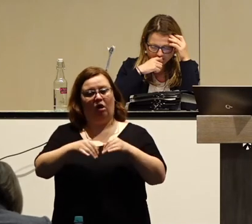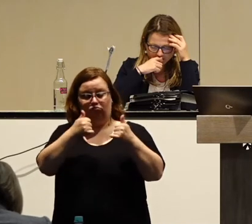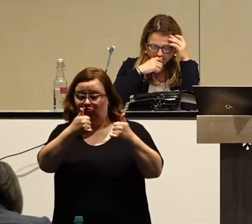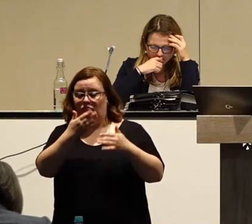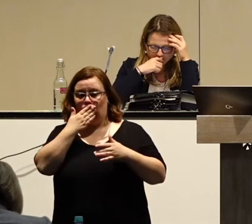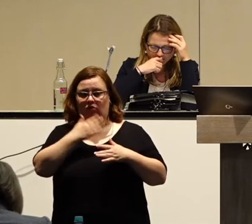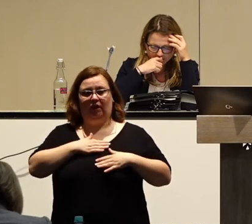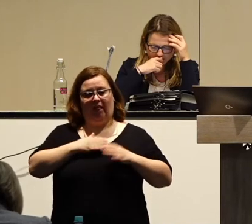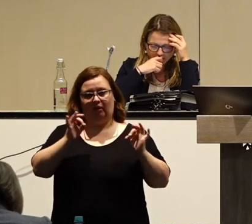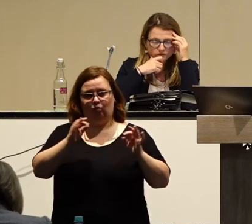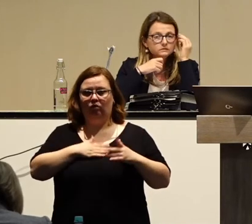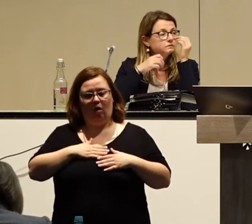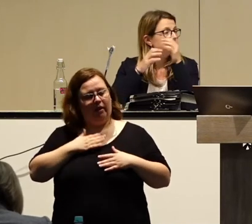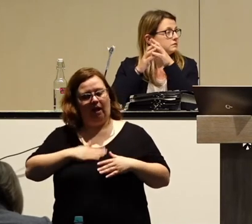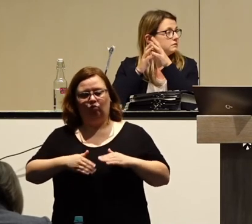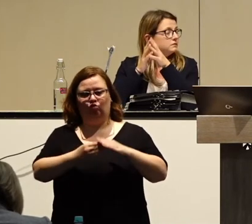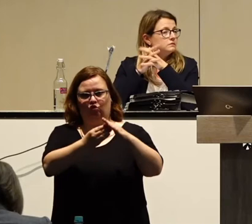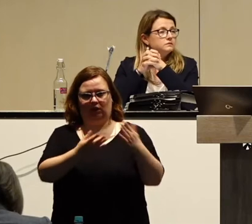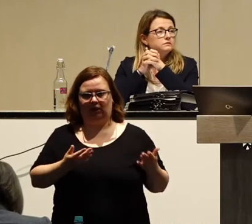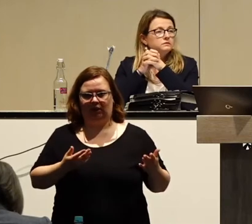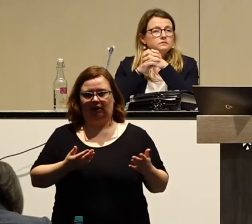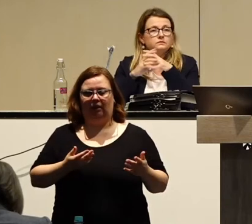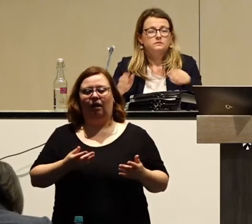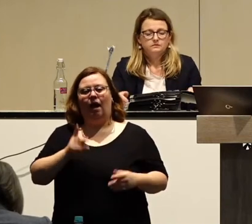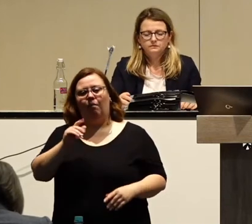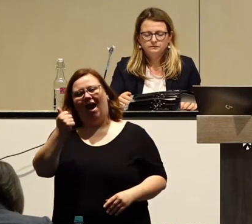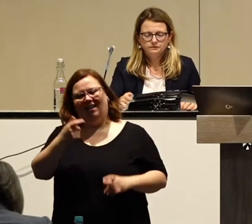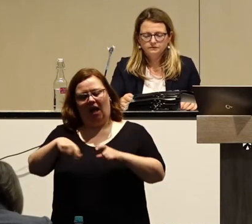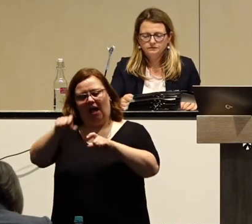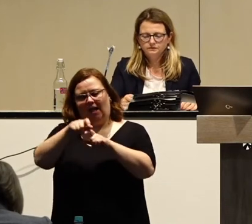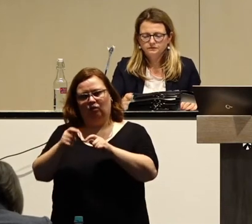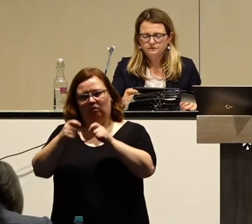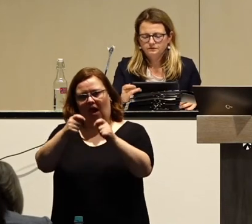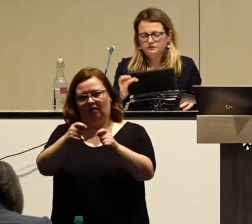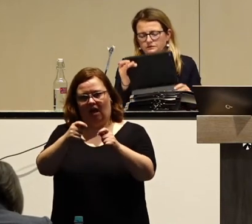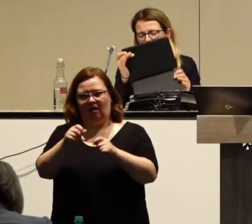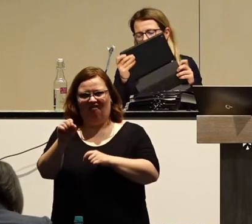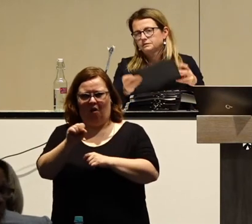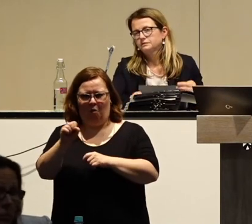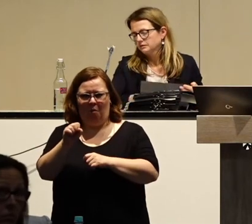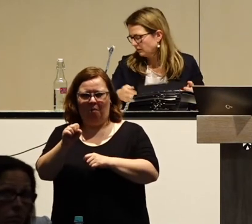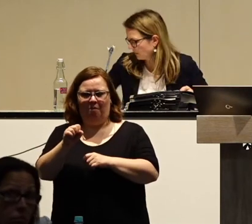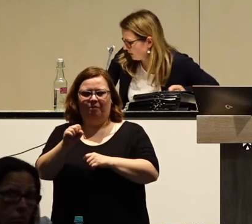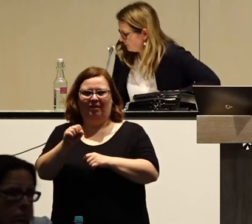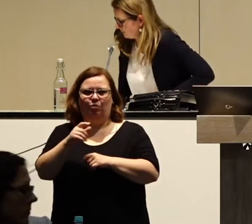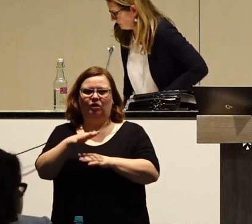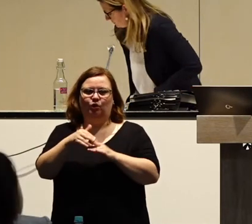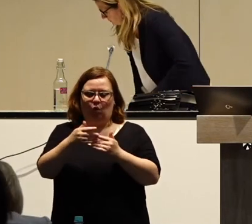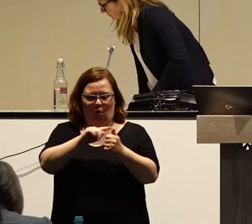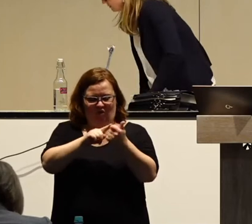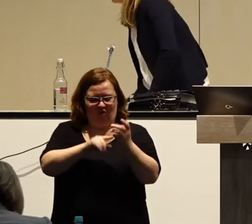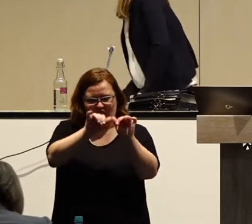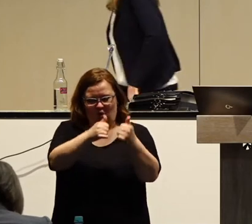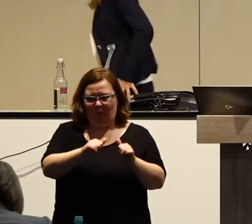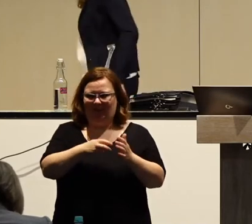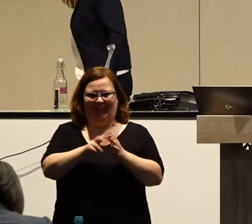klasse und waren sofort wohlwollend dabei. Wir haben aber einen Ergänzungsantrag gestellt, weil wir gesagt haben, so wie es jetzt ist, so